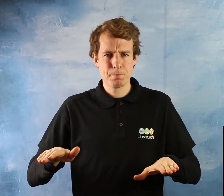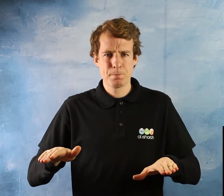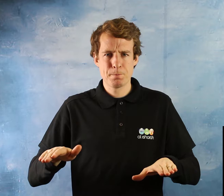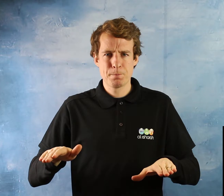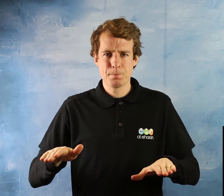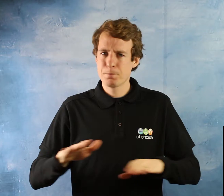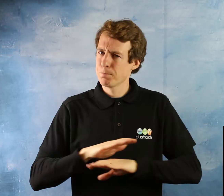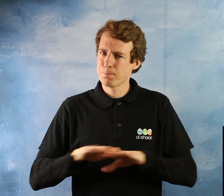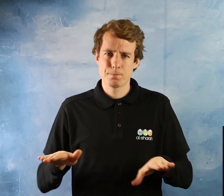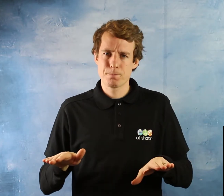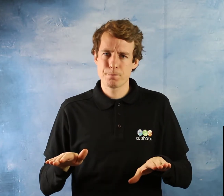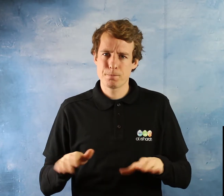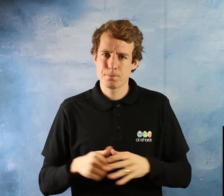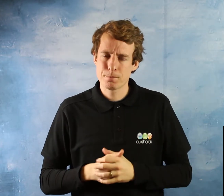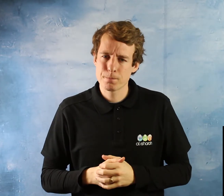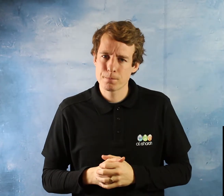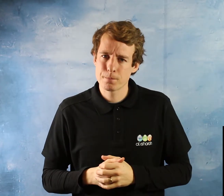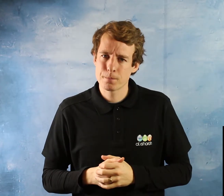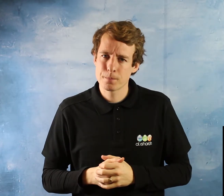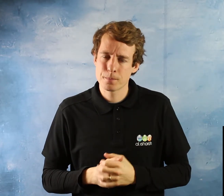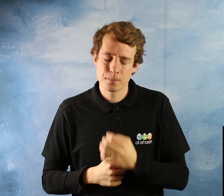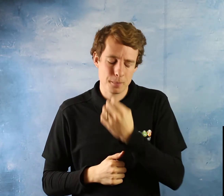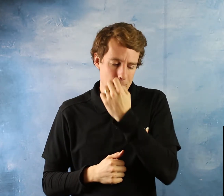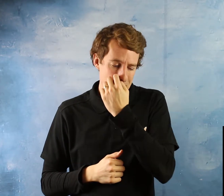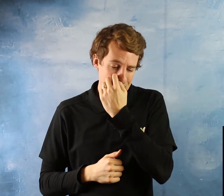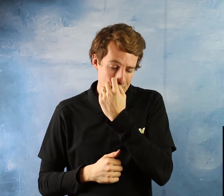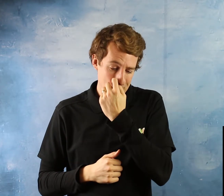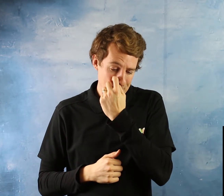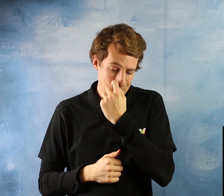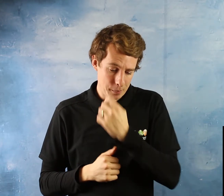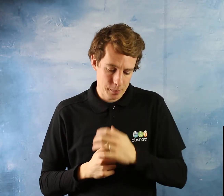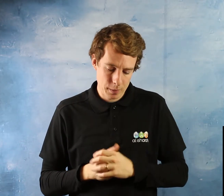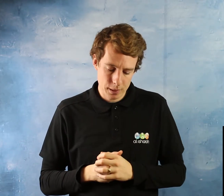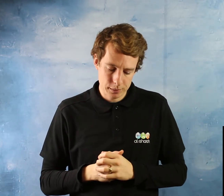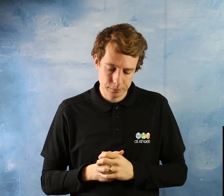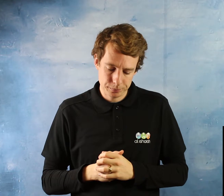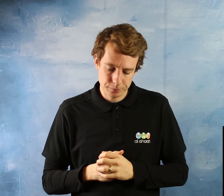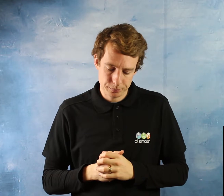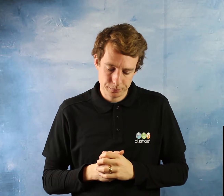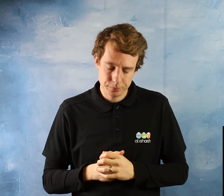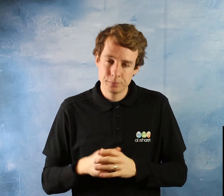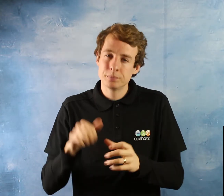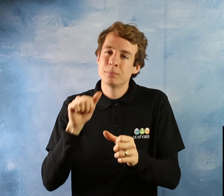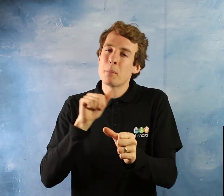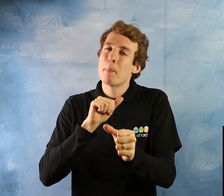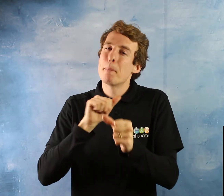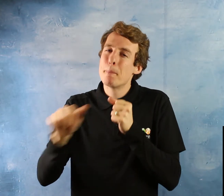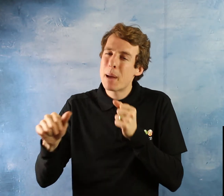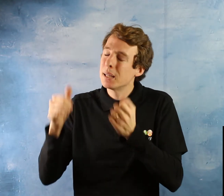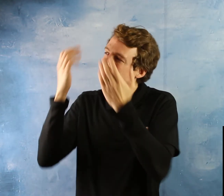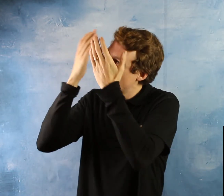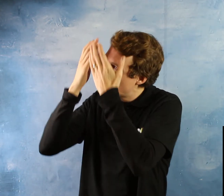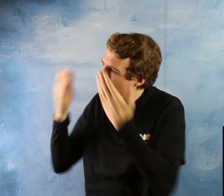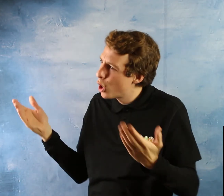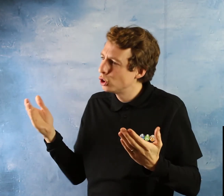وأفضل العبادة التواضع. The best ibadah is taqwa of Allah, to fear Allah, to obey